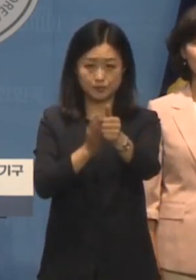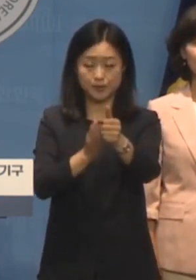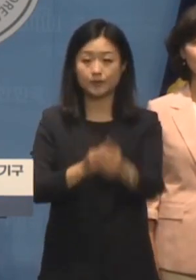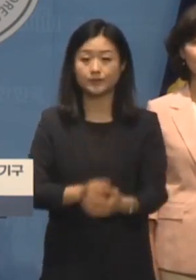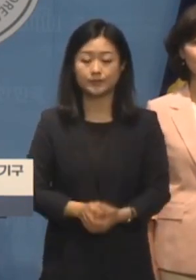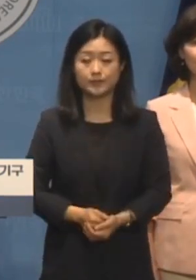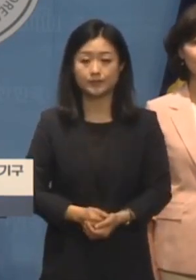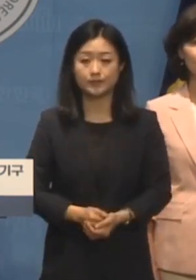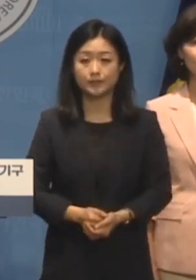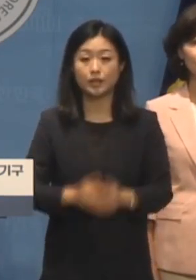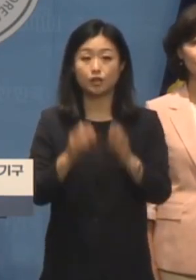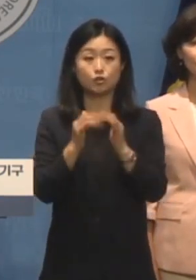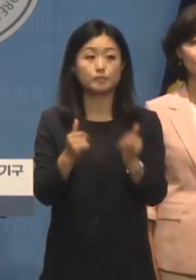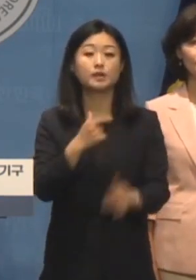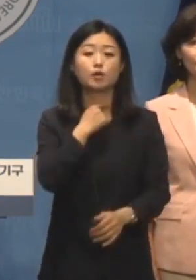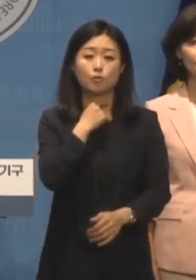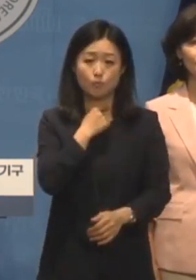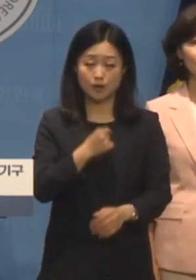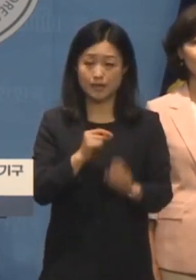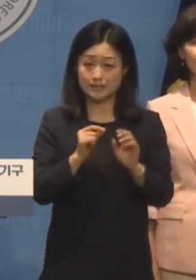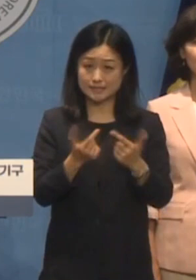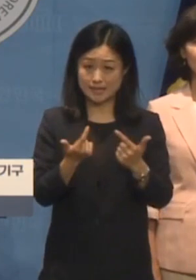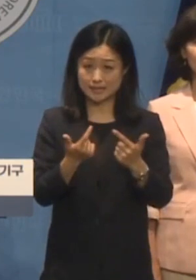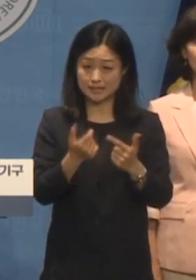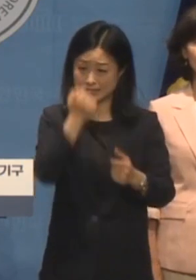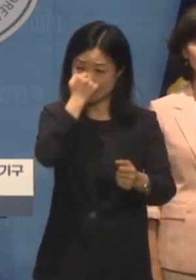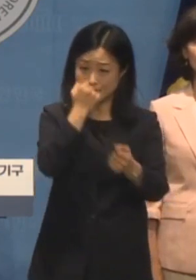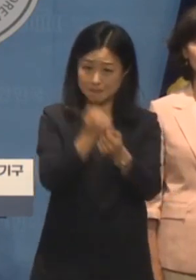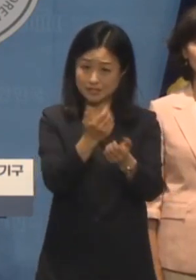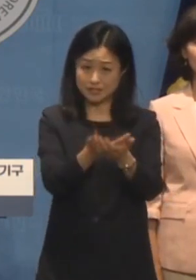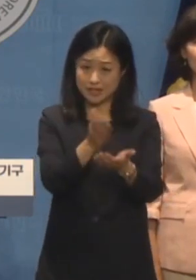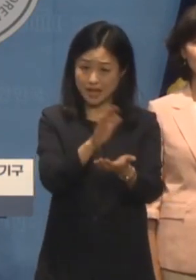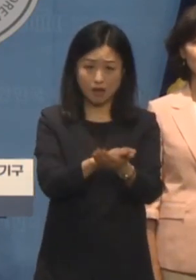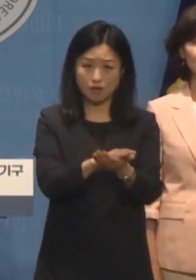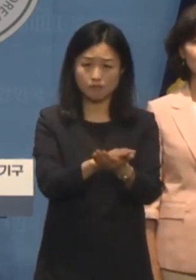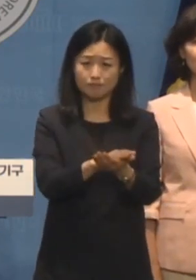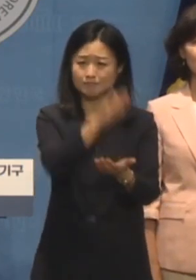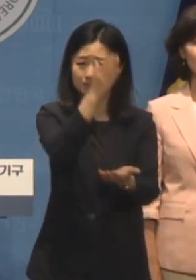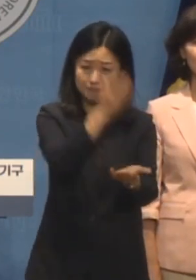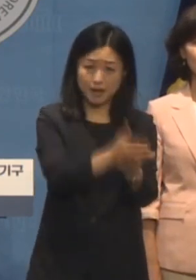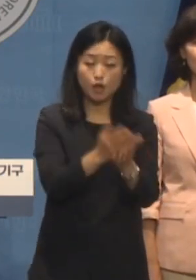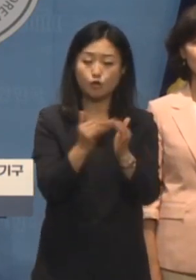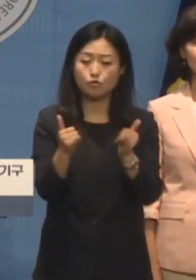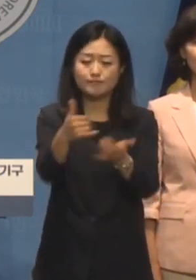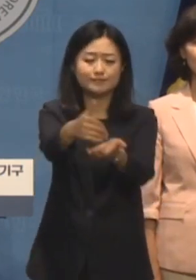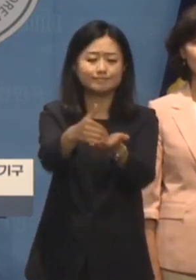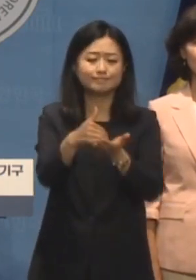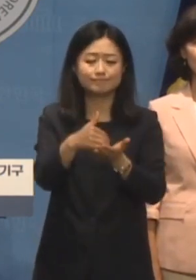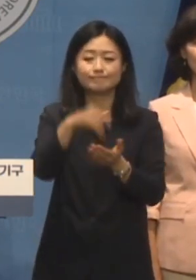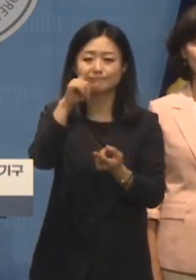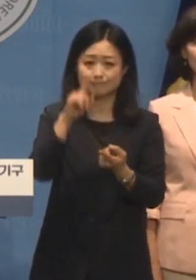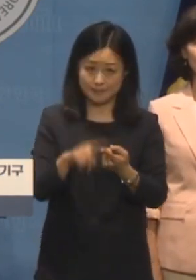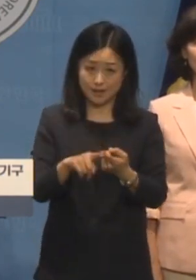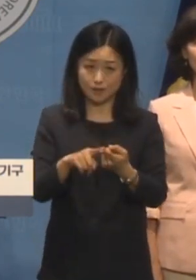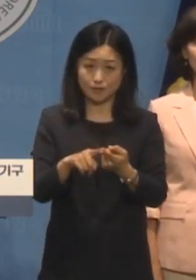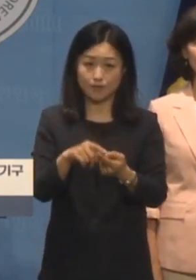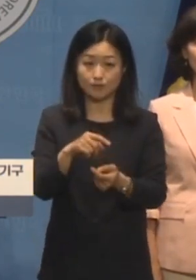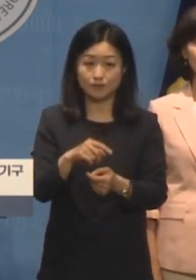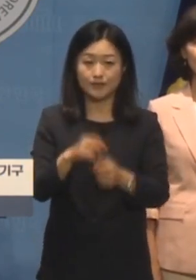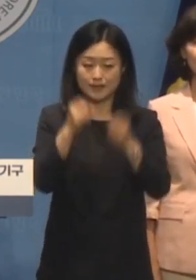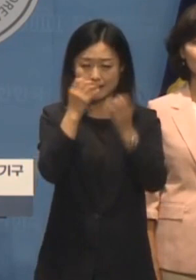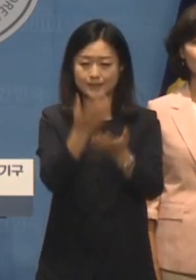주십시오 국민이 원하지 않는 일방적 개혁이 아닌 국민의 목소리에 기반한 합리적 의료